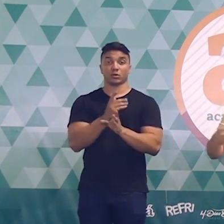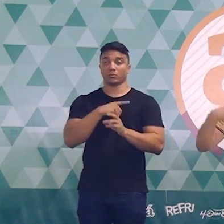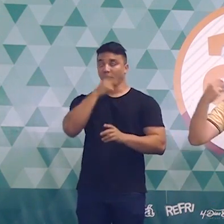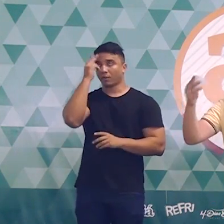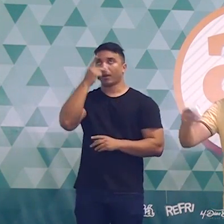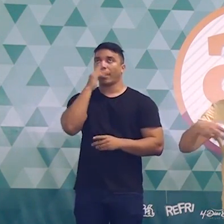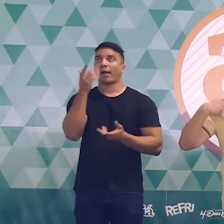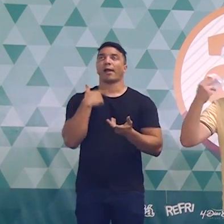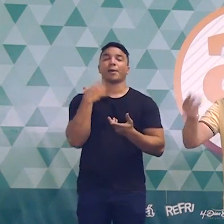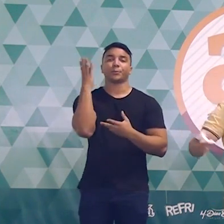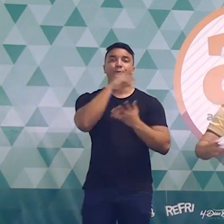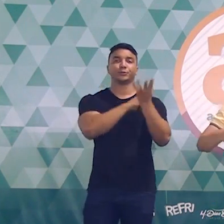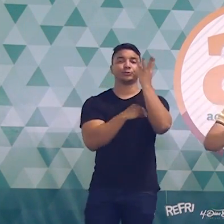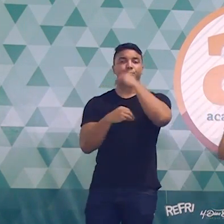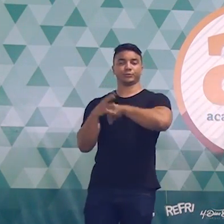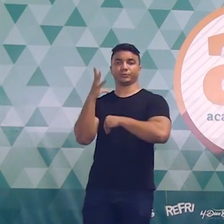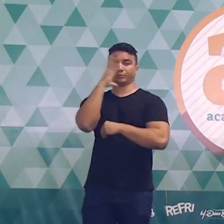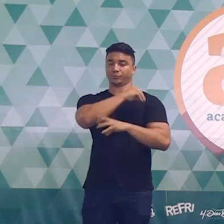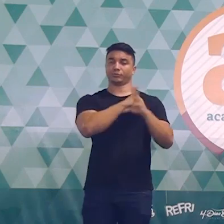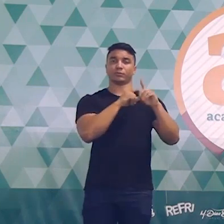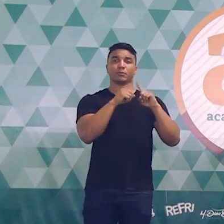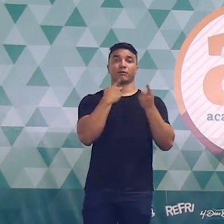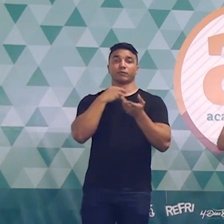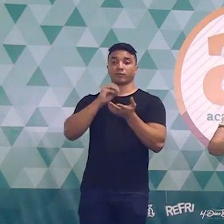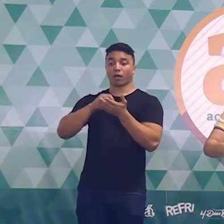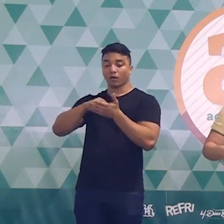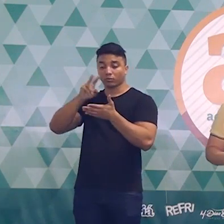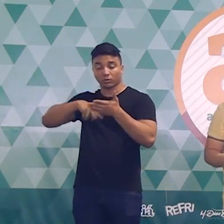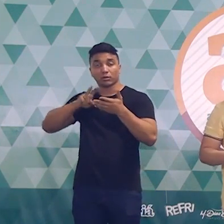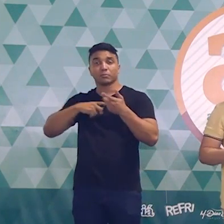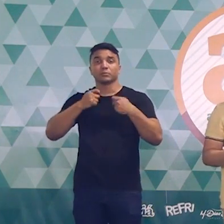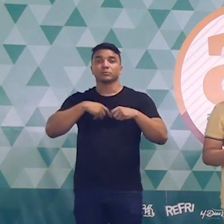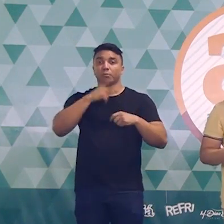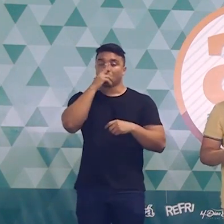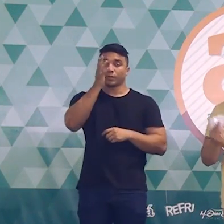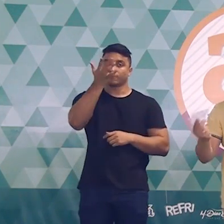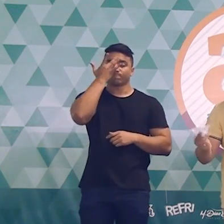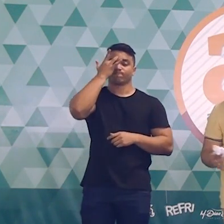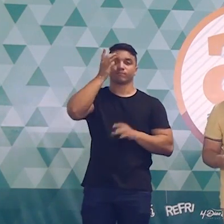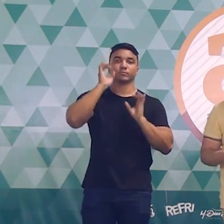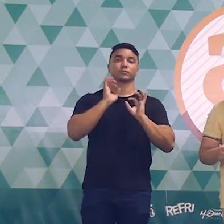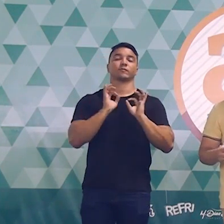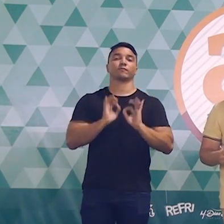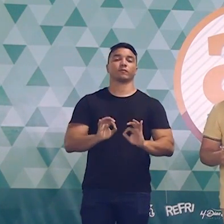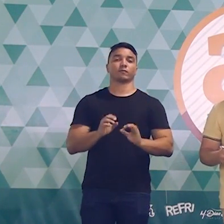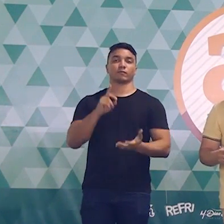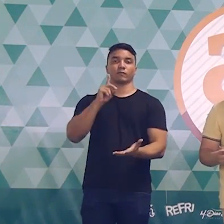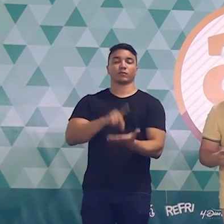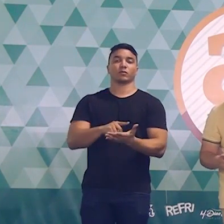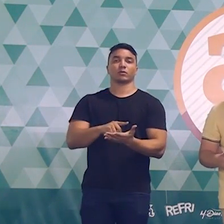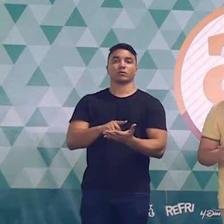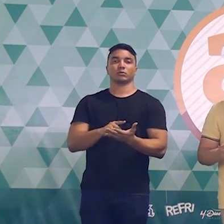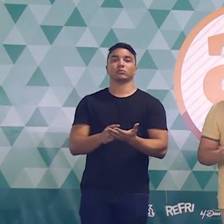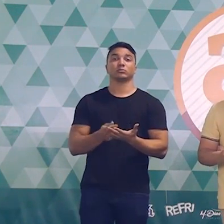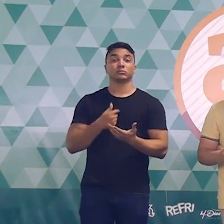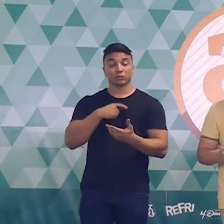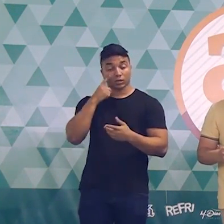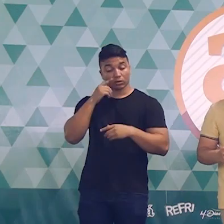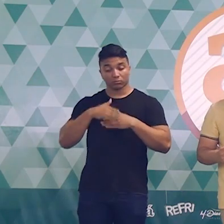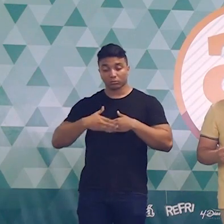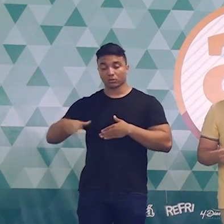escutam, acham bonito escutando, aí não querem ler para registrar. Tem tempo ainda, uma semana dá tempo de ler um monte de